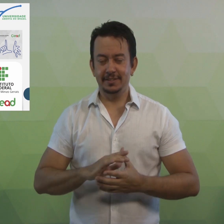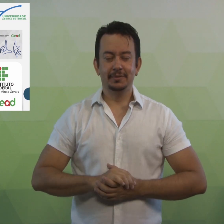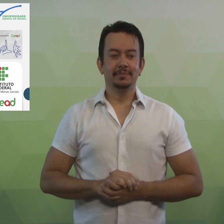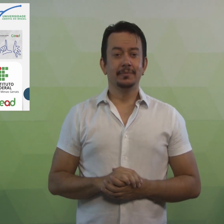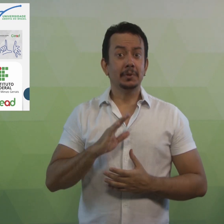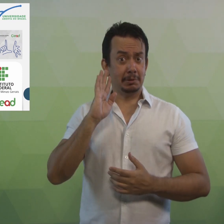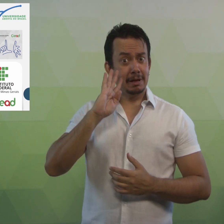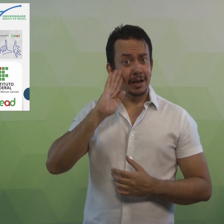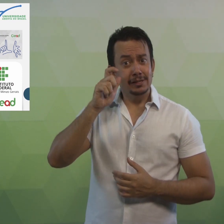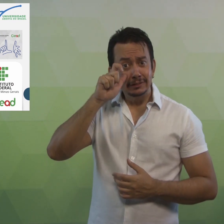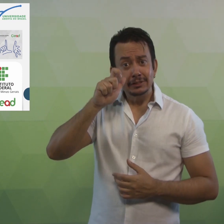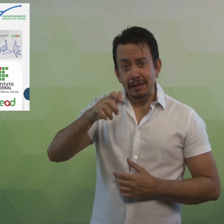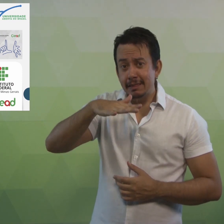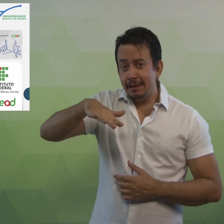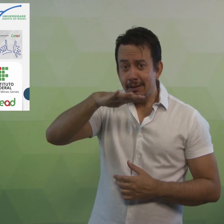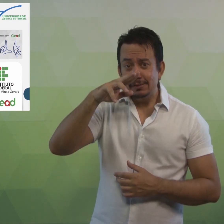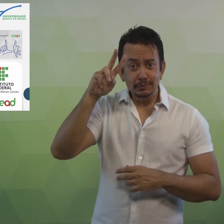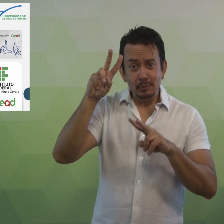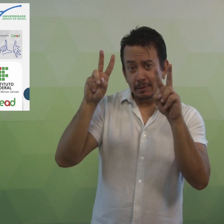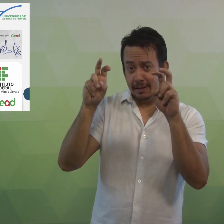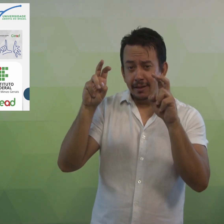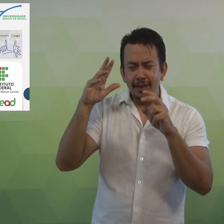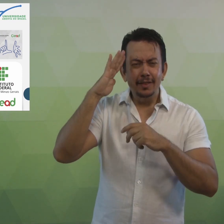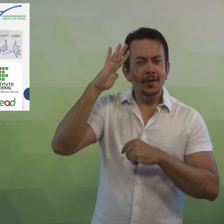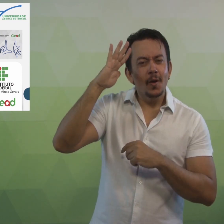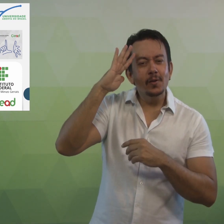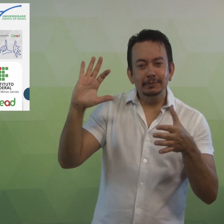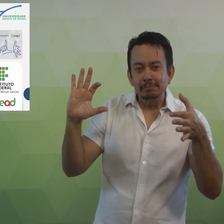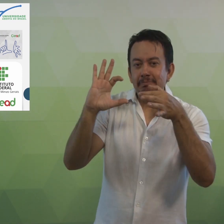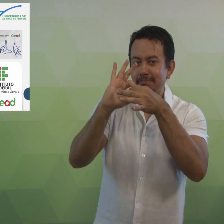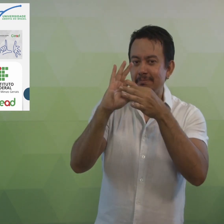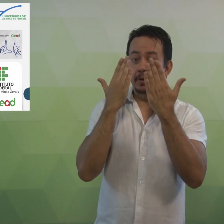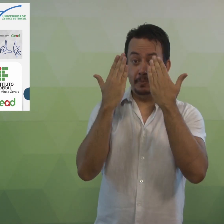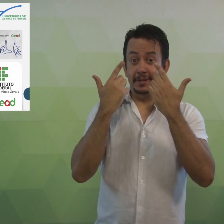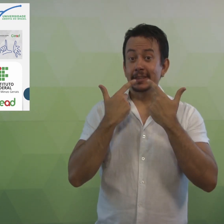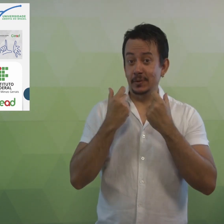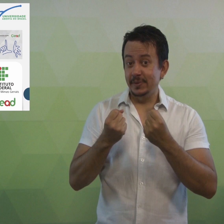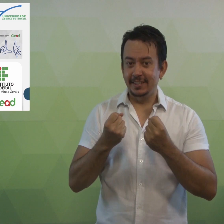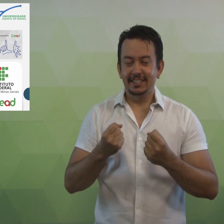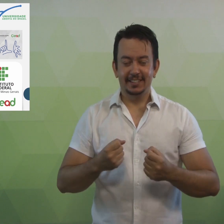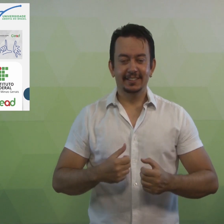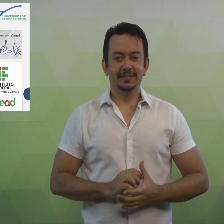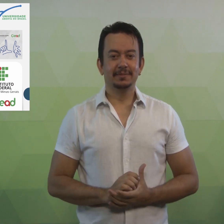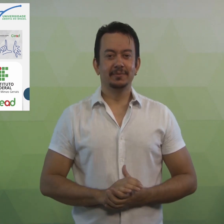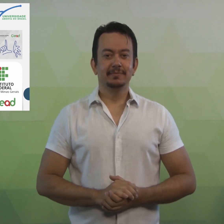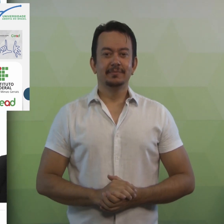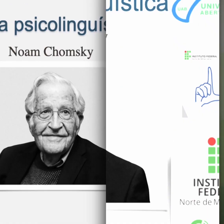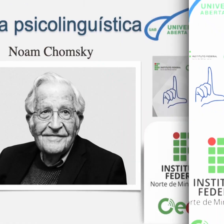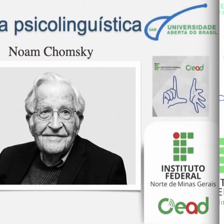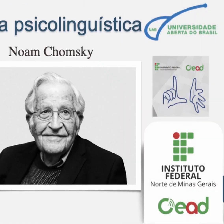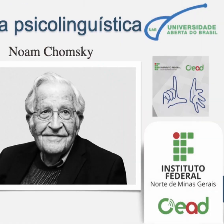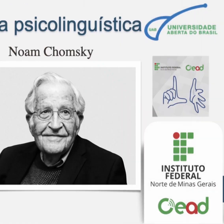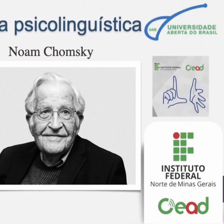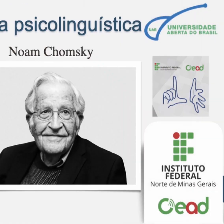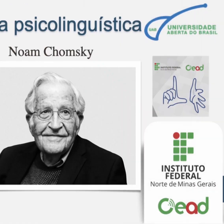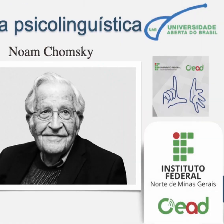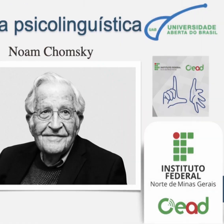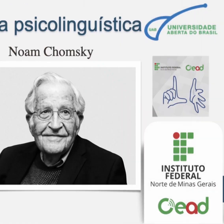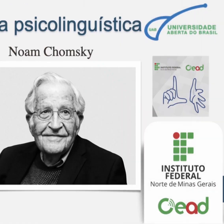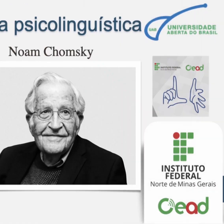sociedade. Sempre que iremos comunicar, nós usamos essa unidade de comunicação. Entenderam essa área? Ela está dentro da psicologia